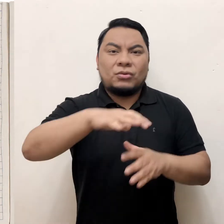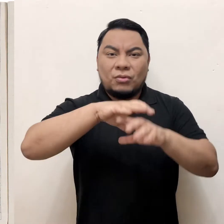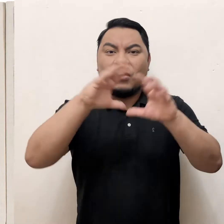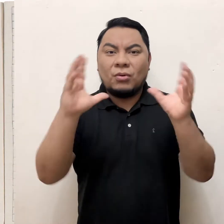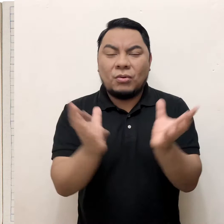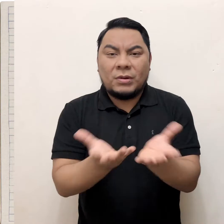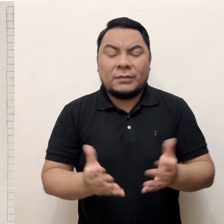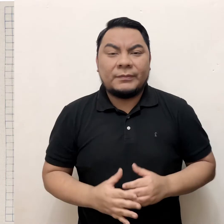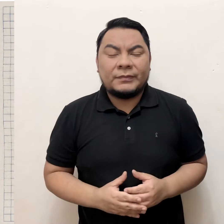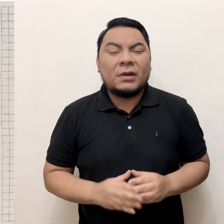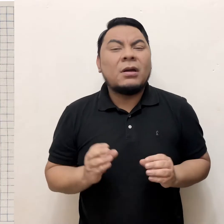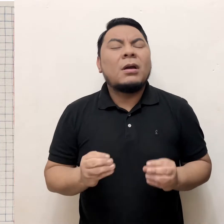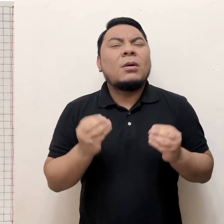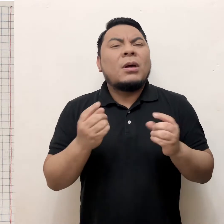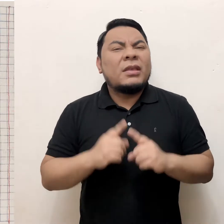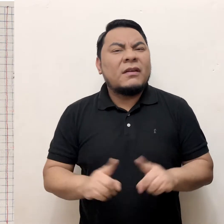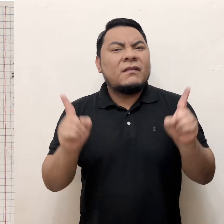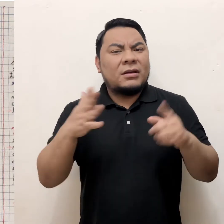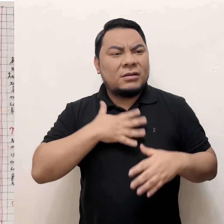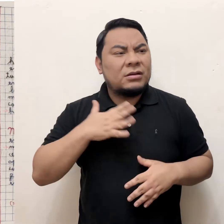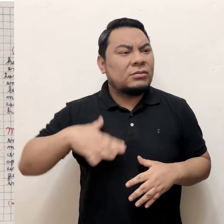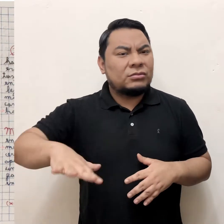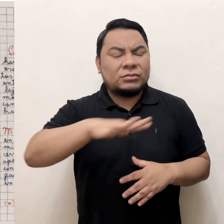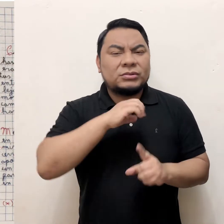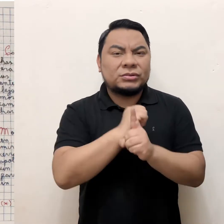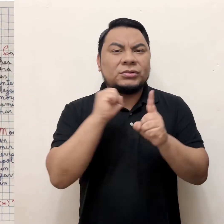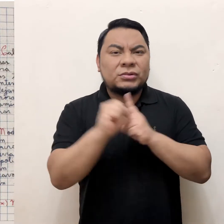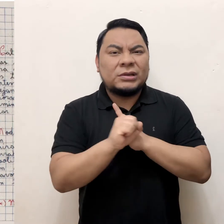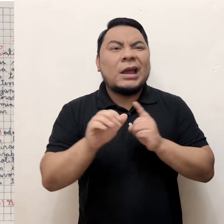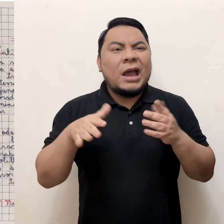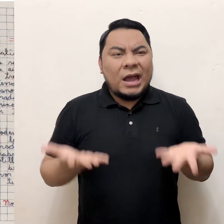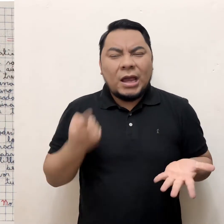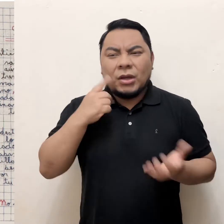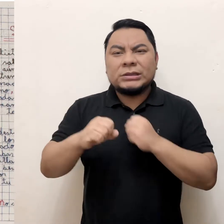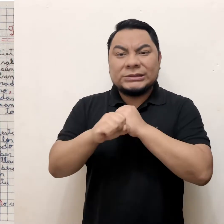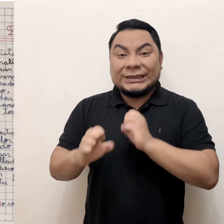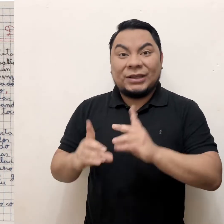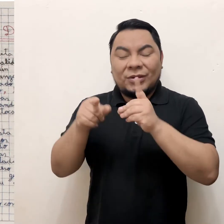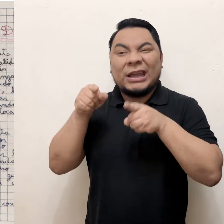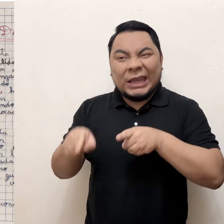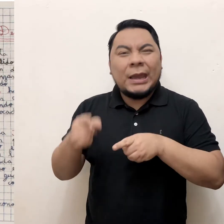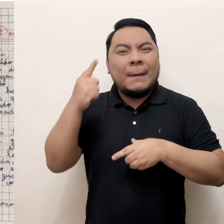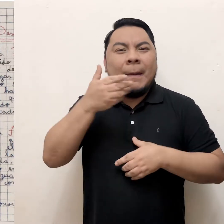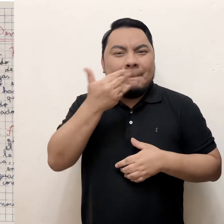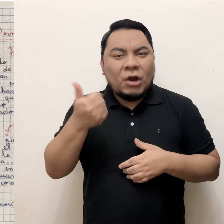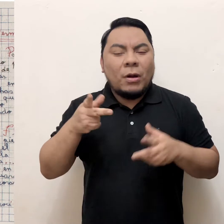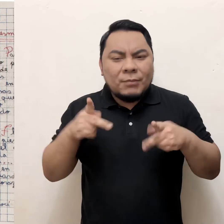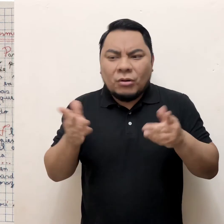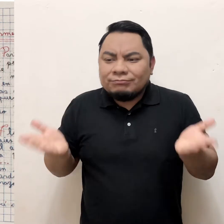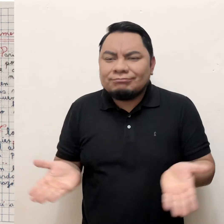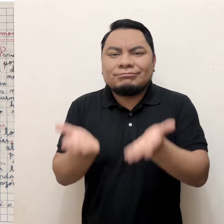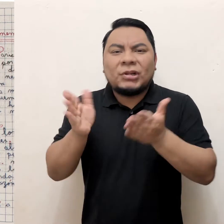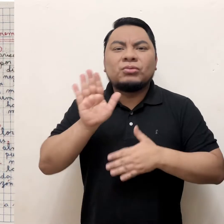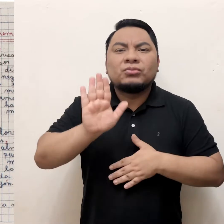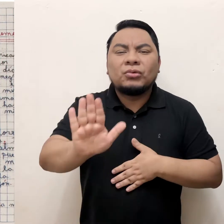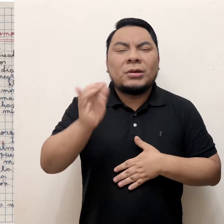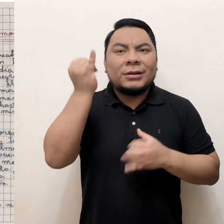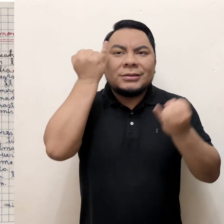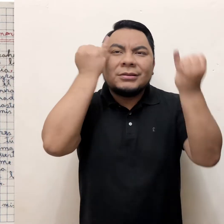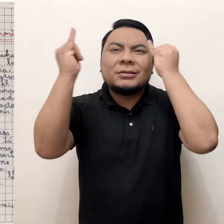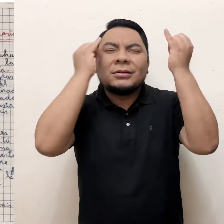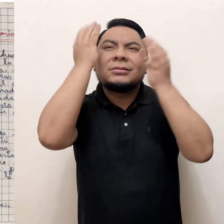¿Cuán diferentes serían nuestras sociedades si tuviéramos un sistema educativo que nos permite estimular nuestra imaginación